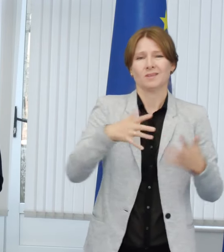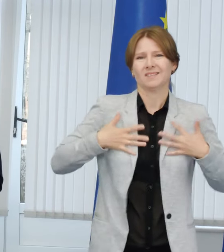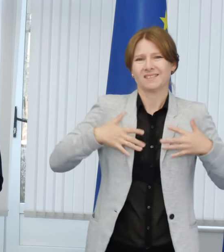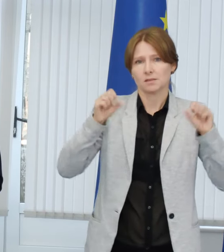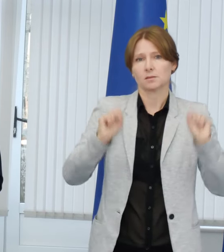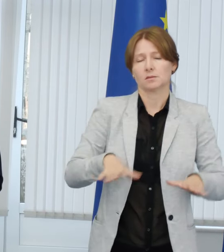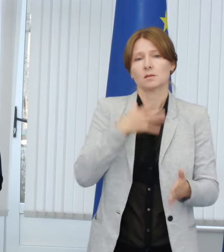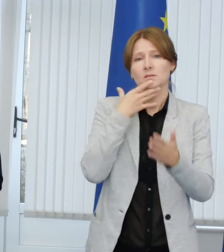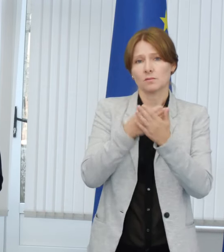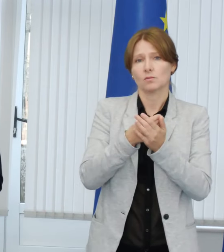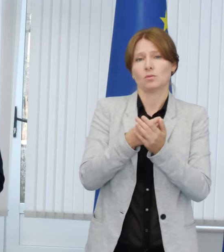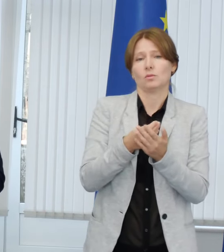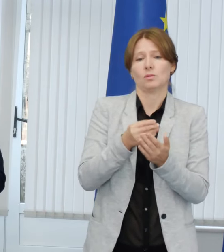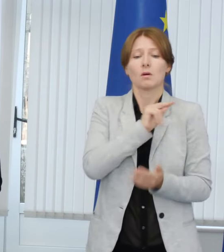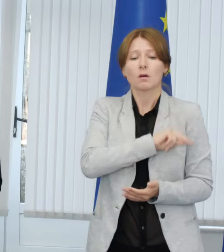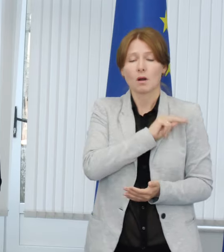extraordinar pentru a se lupta